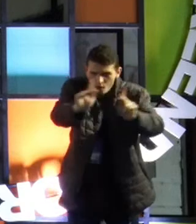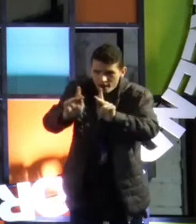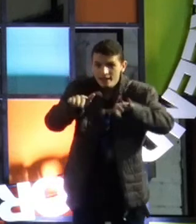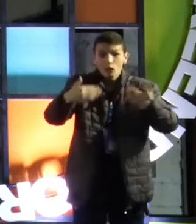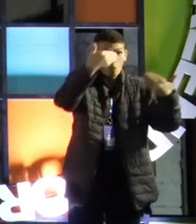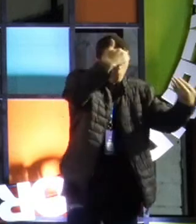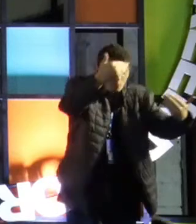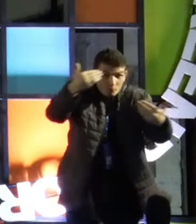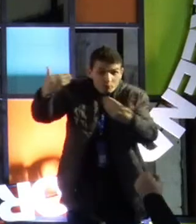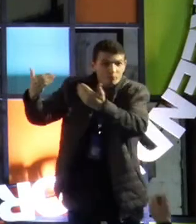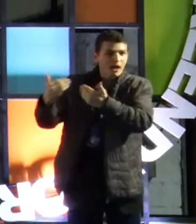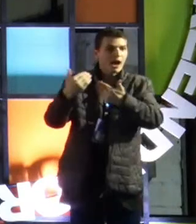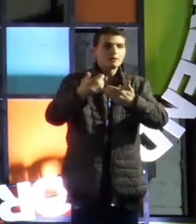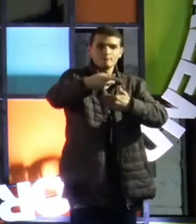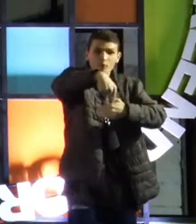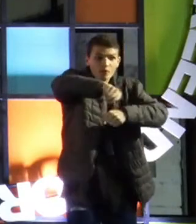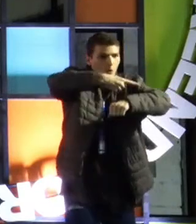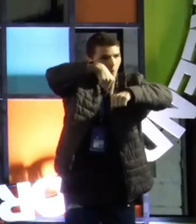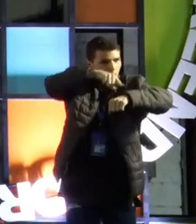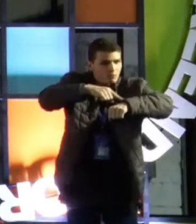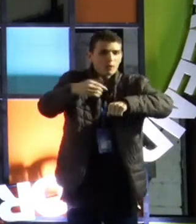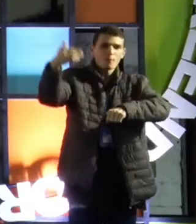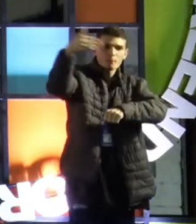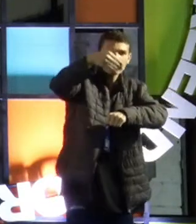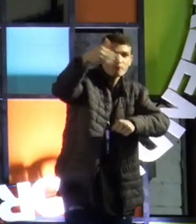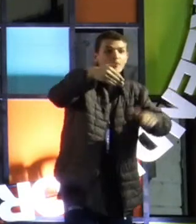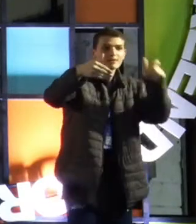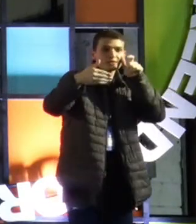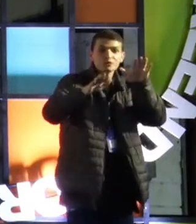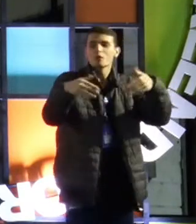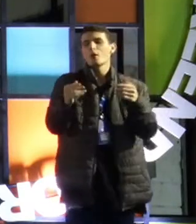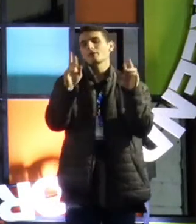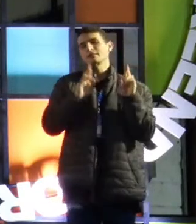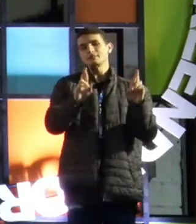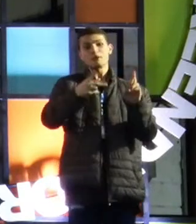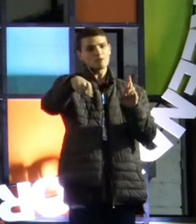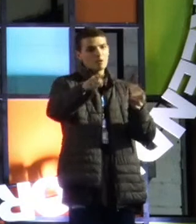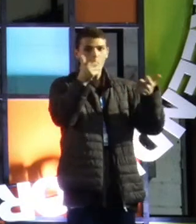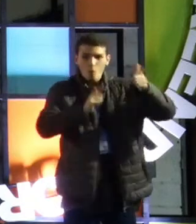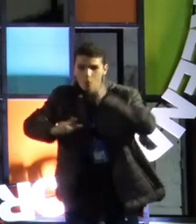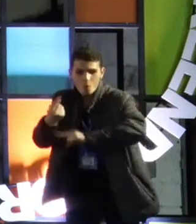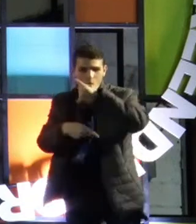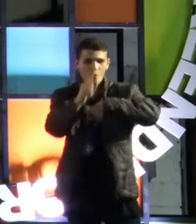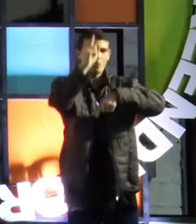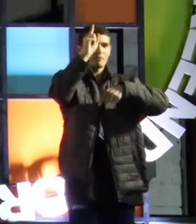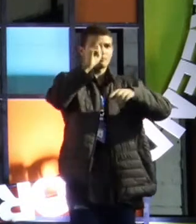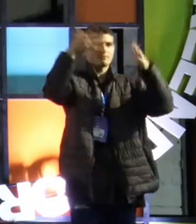Obrigado pelo tempo de vocês e espero que vocês monetizem muito e ganhem muito dinheiro na internet.